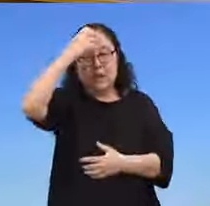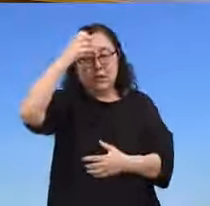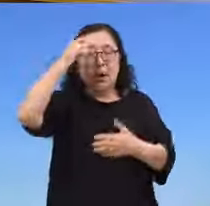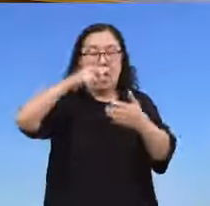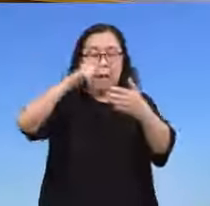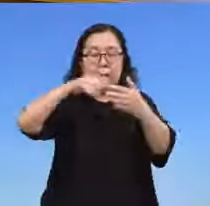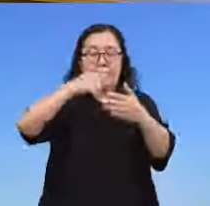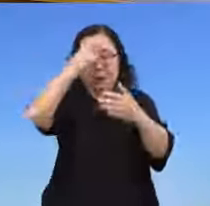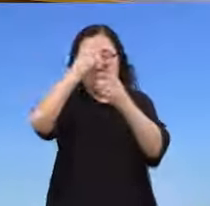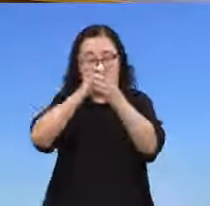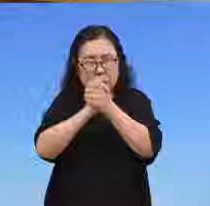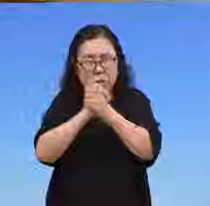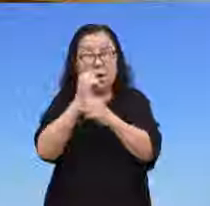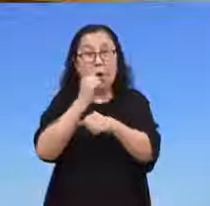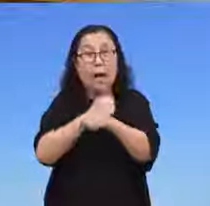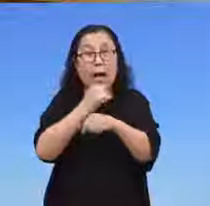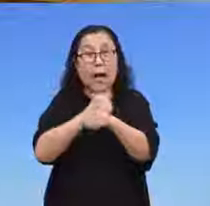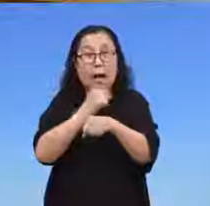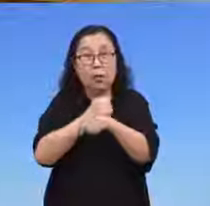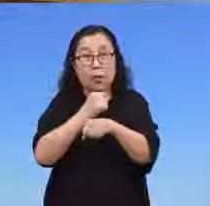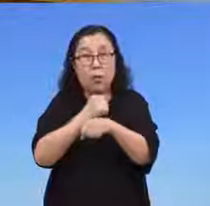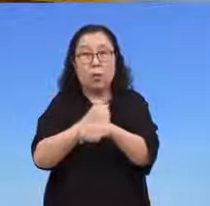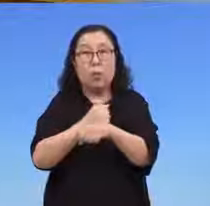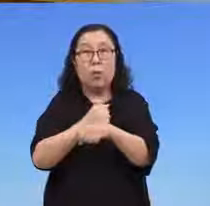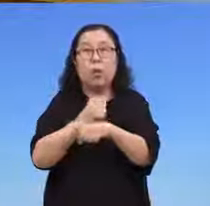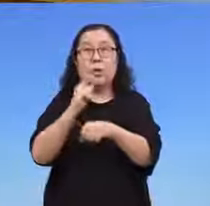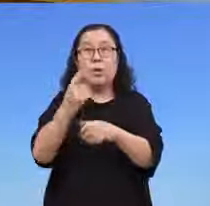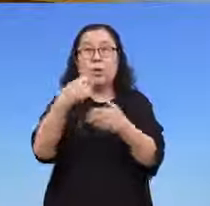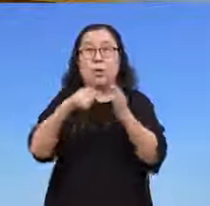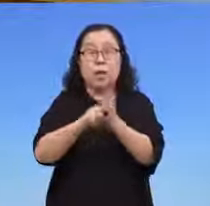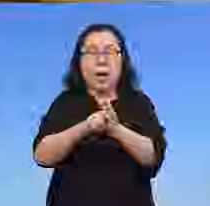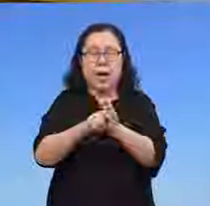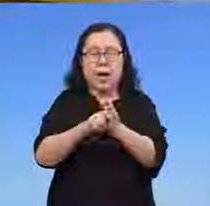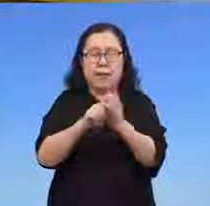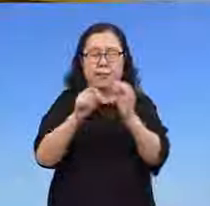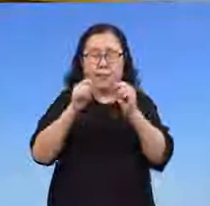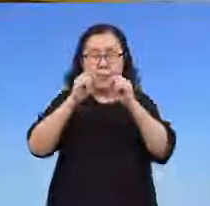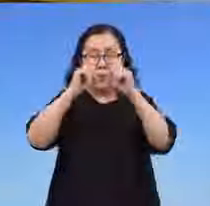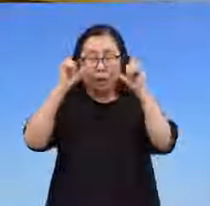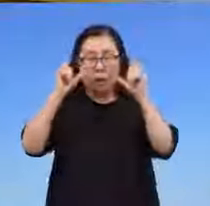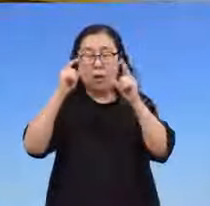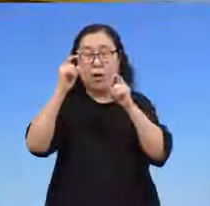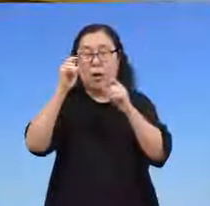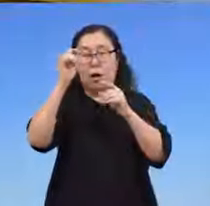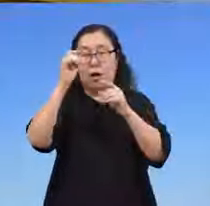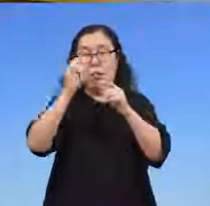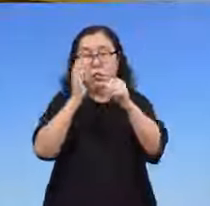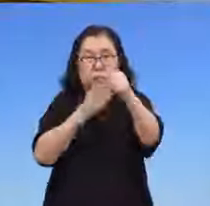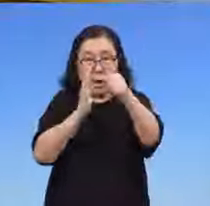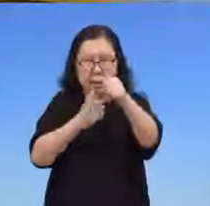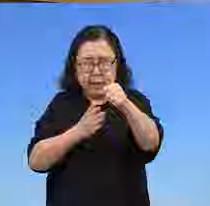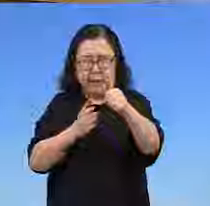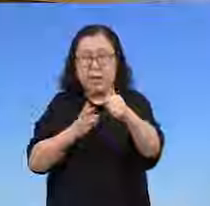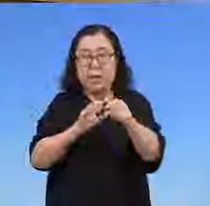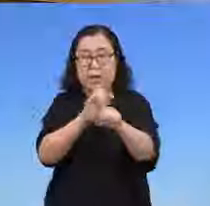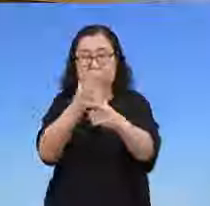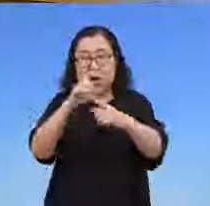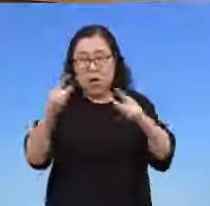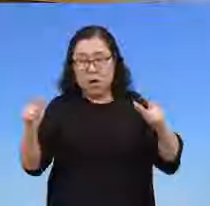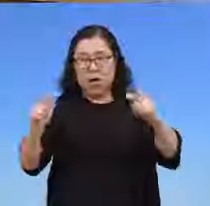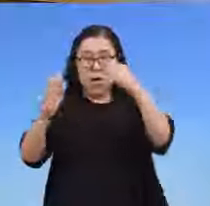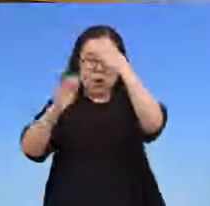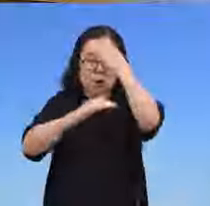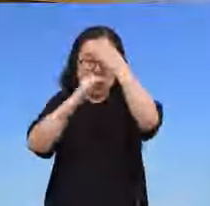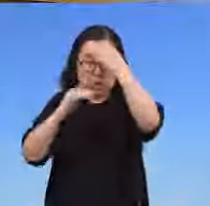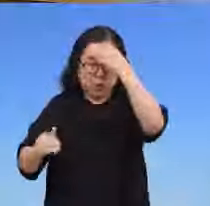안에서 기도하고, 그리고 이 물줄기가 어디로 흘러갑니까? 이를 위하여 깨우고 구하기를 항상 힘쓰며 여러